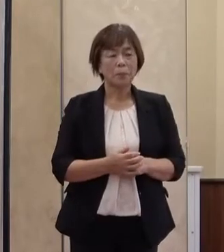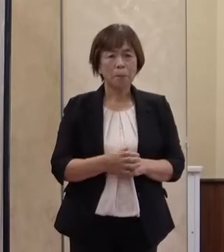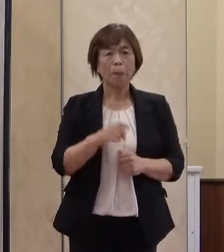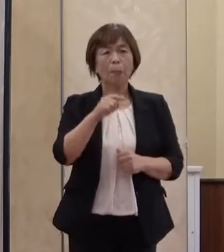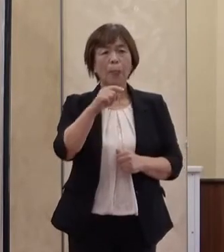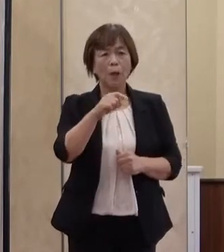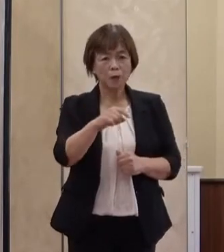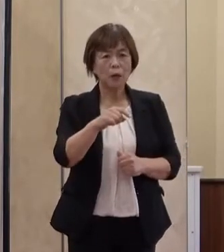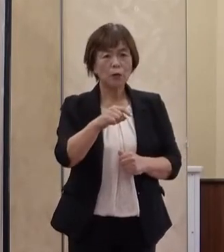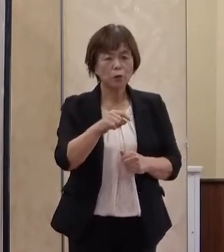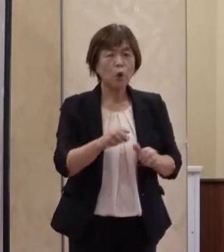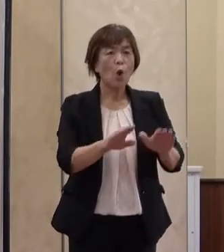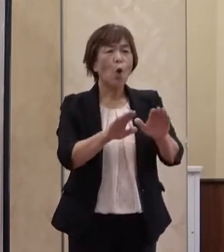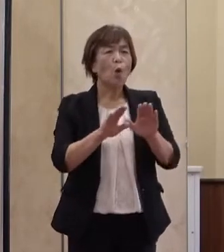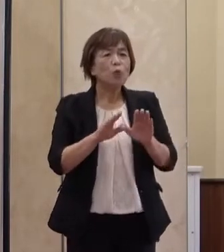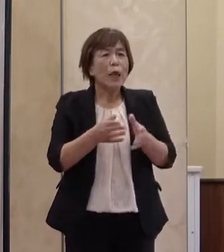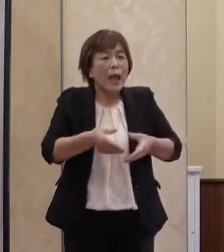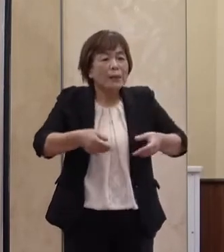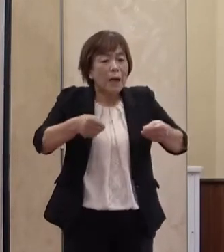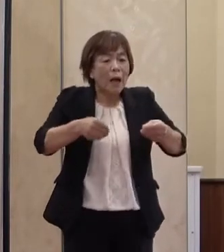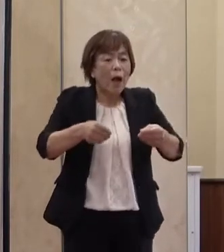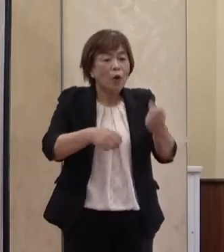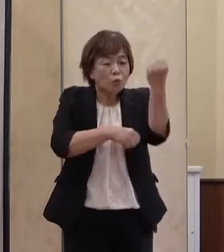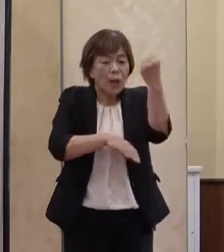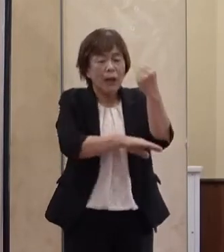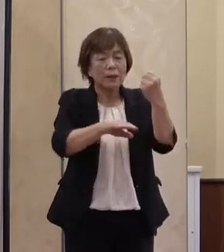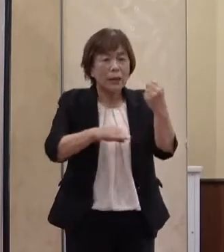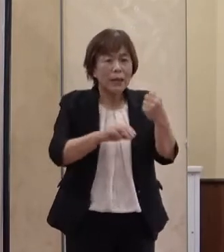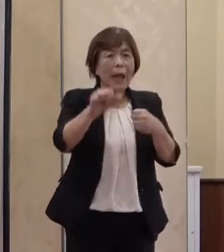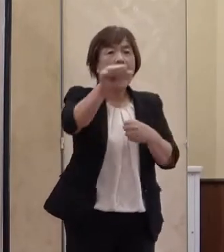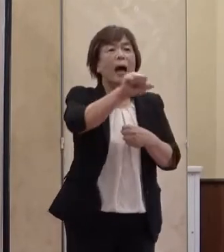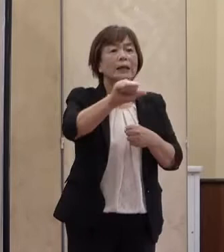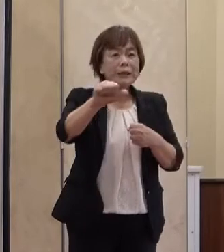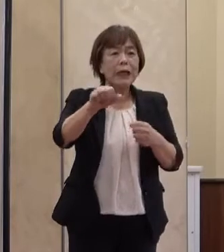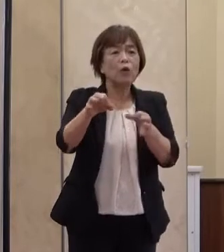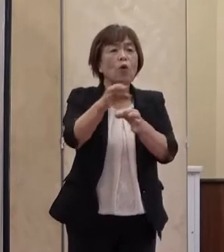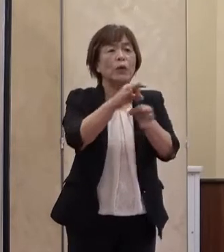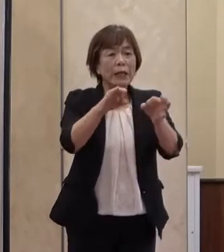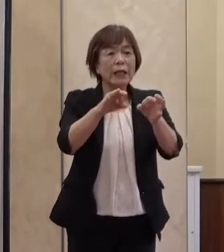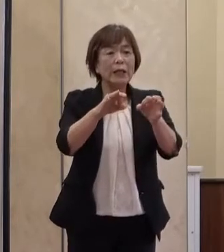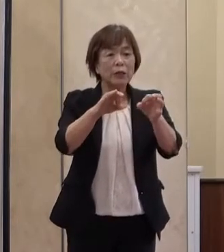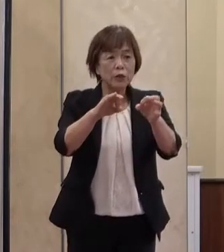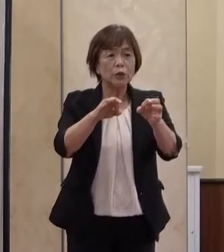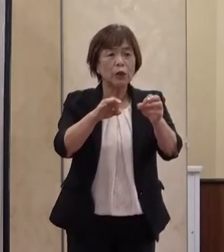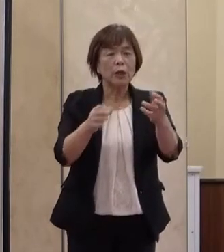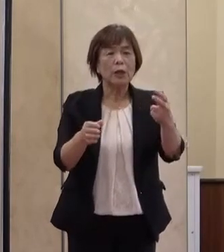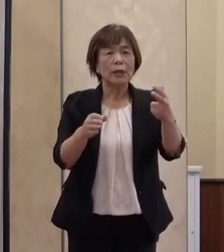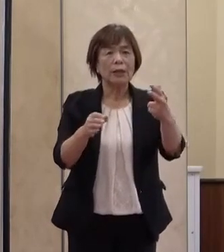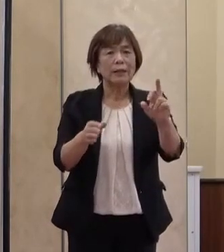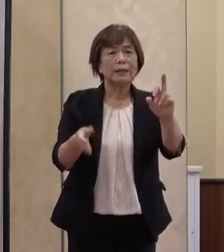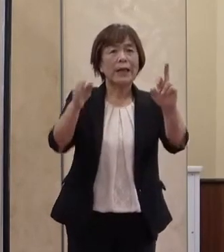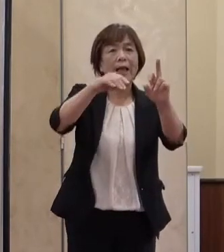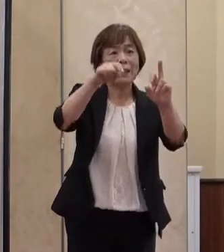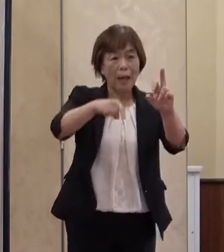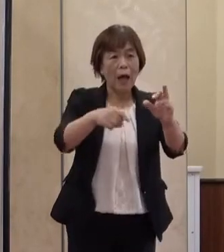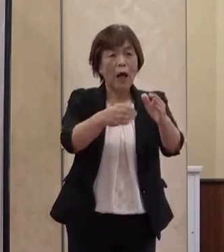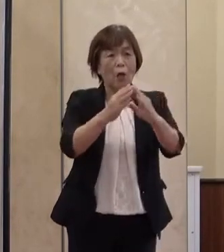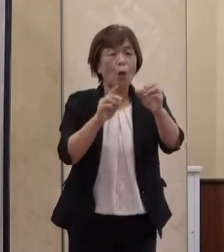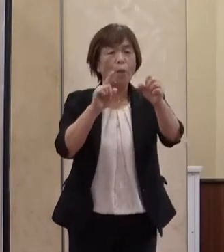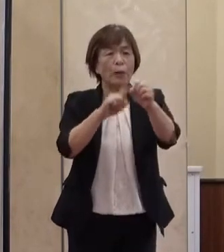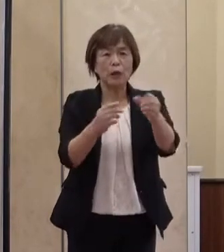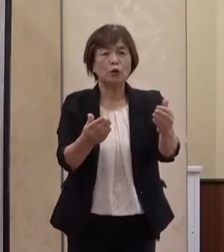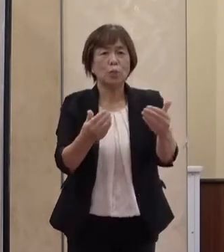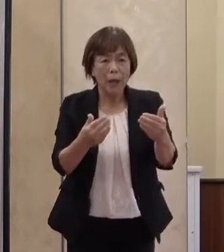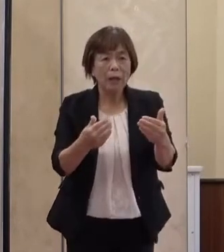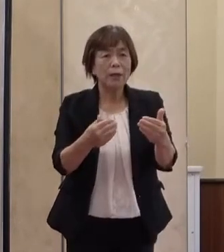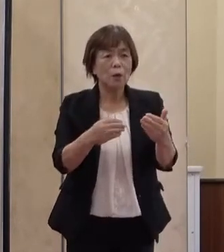まあ、そういったことで、まあ、受け皿の部分も含めてアジアの金融センターを目指すべきじゃないかという意見は、まあ、北尾社長からも話があるし、それ以外の方